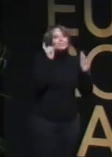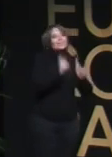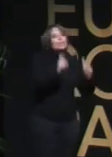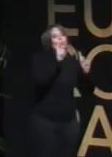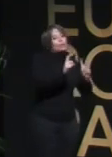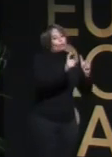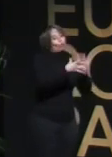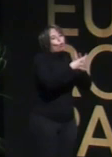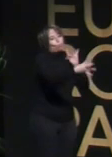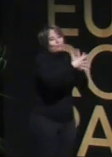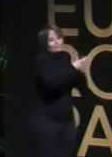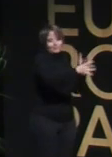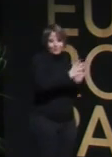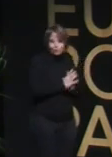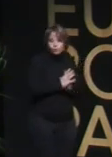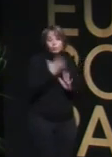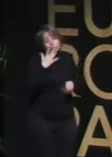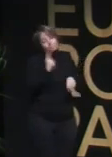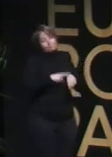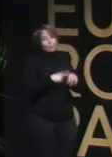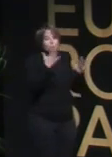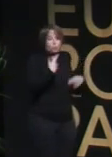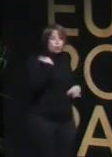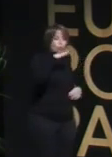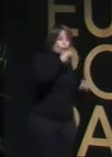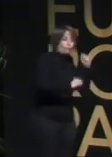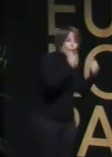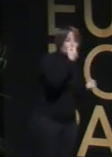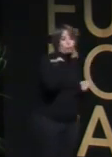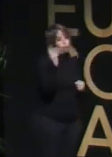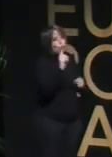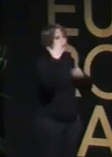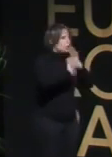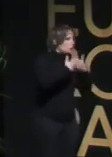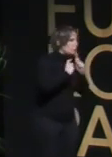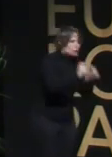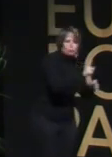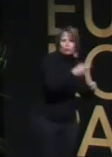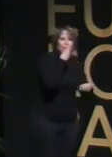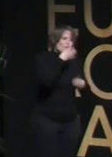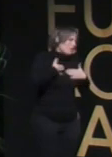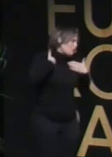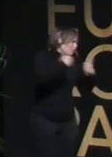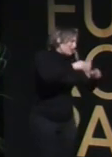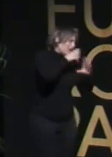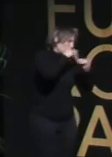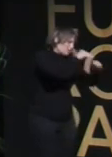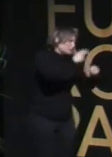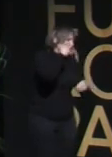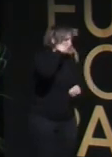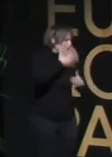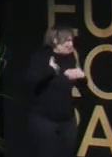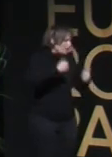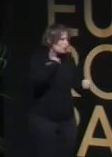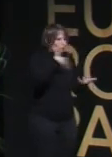compensación, ¿vale? Para el poco tiempo que estoy no voy a estar para poner límites o para que se coma el bocadillo de chorizo, que se coma el bollica o la chocolatina y ya está. No voy a estar yo